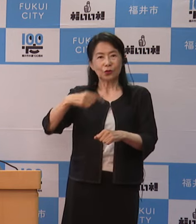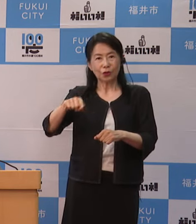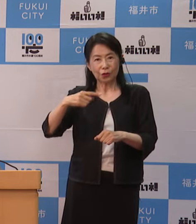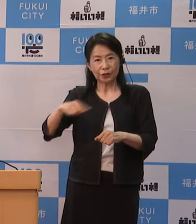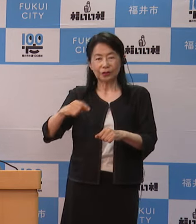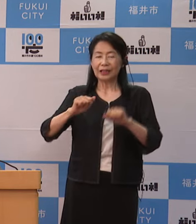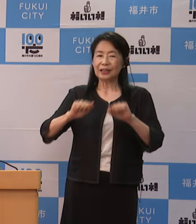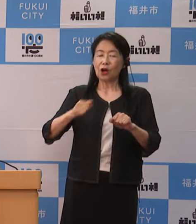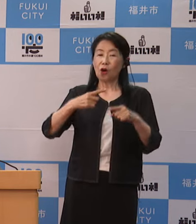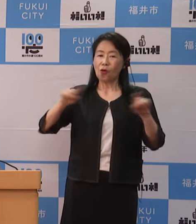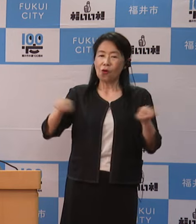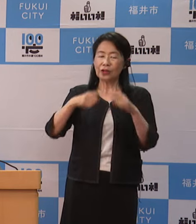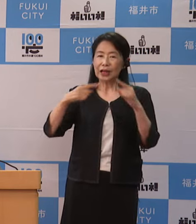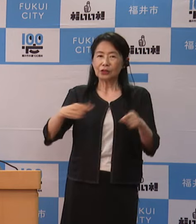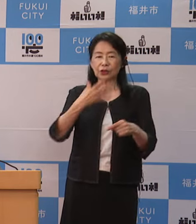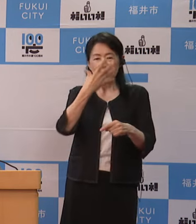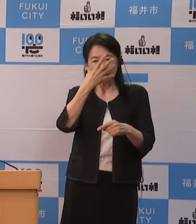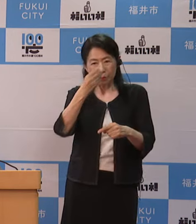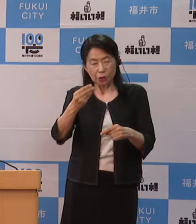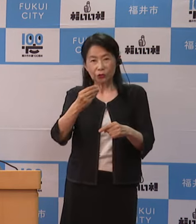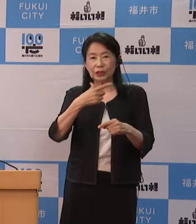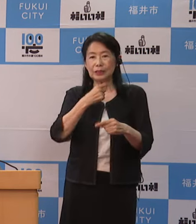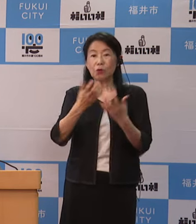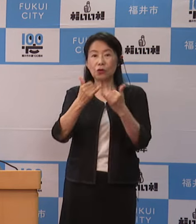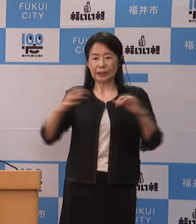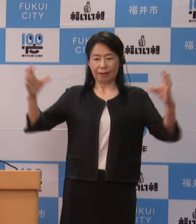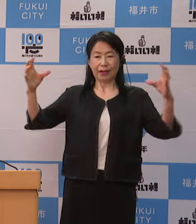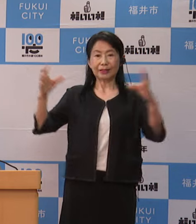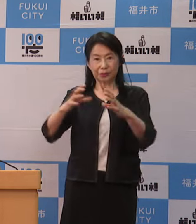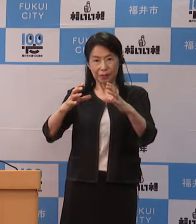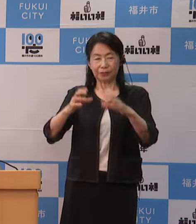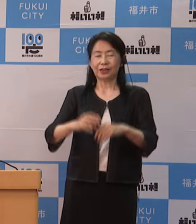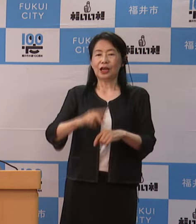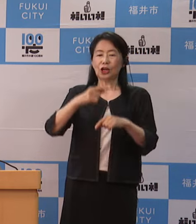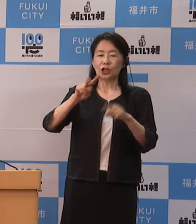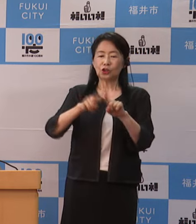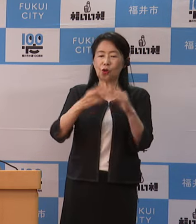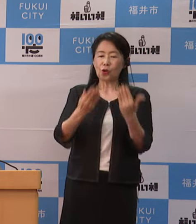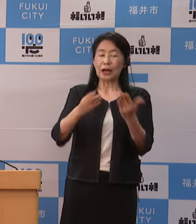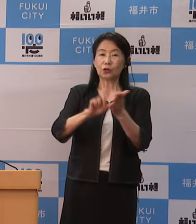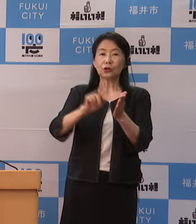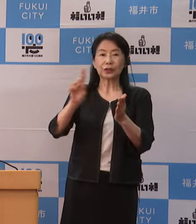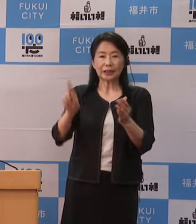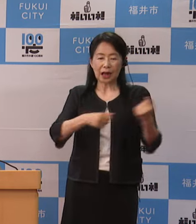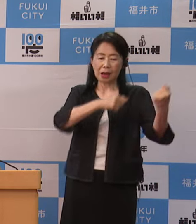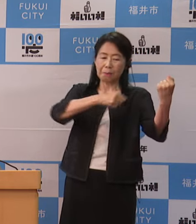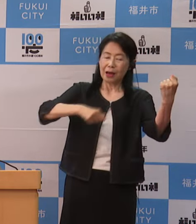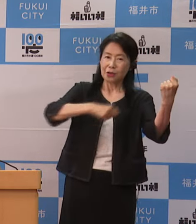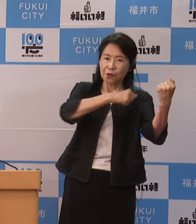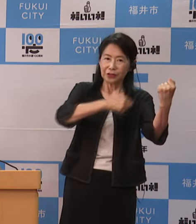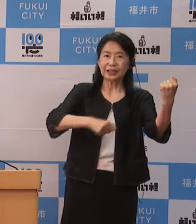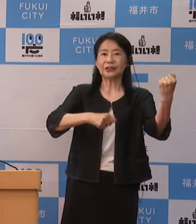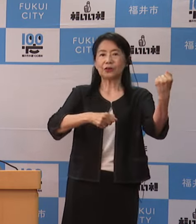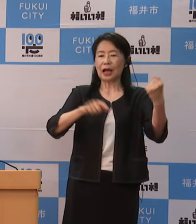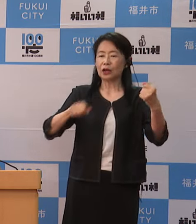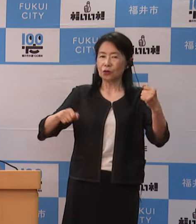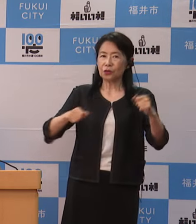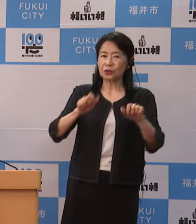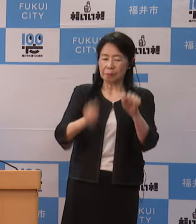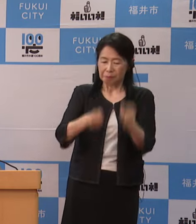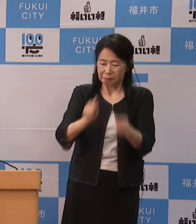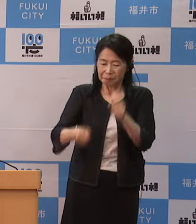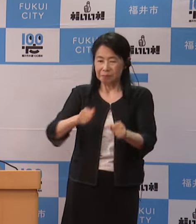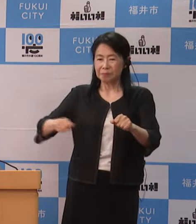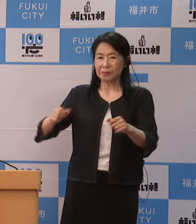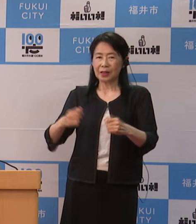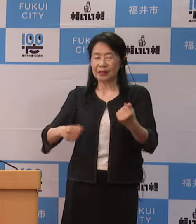やりたい人はそういった人が集まってきてですね、小学校の時から バイオリンやりたい、あるいはこういう楽器をやりたいと全